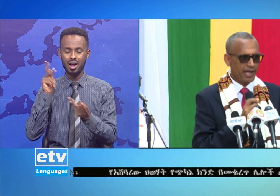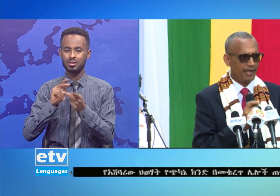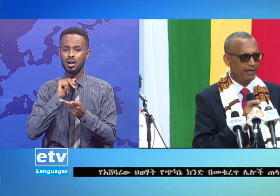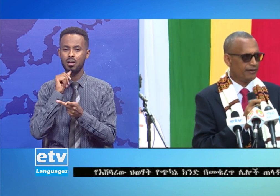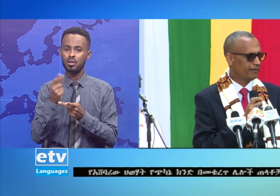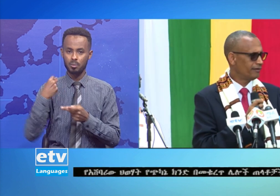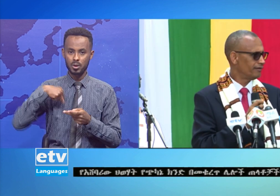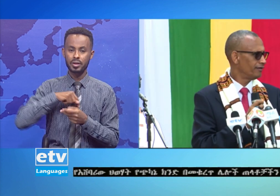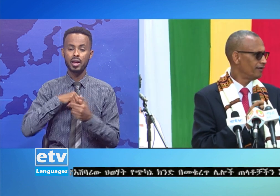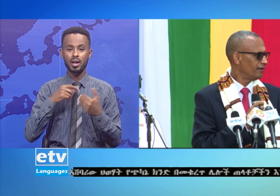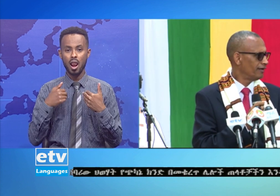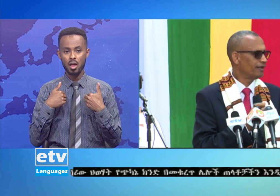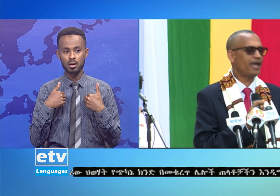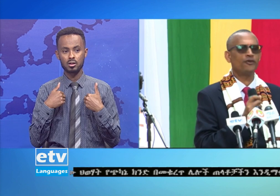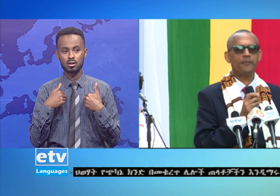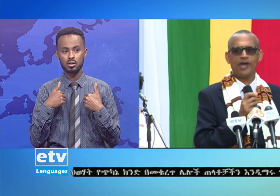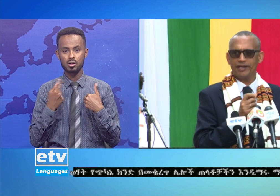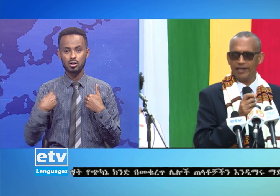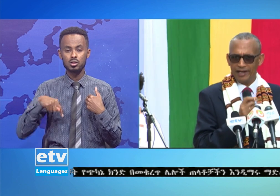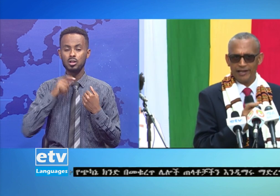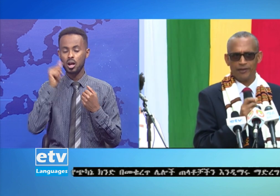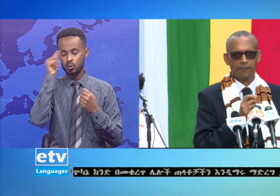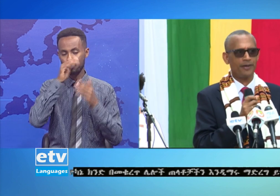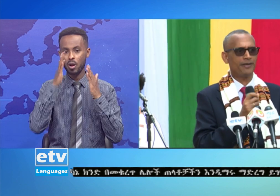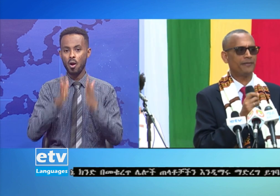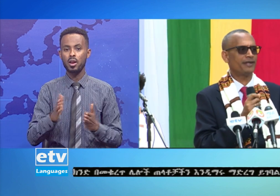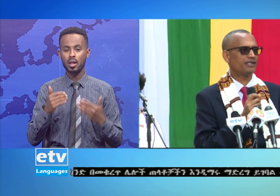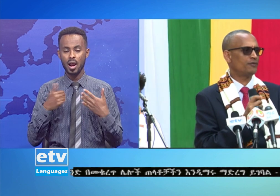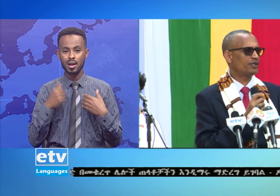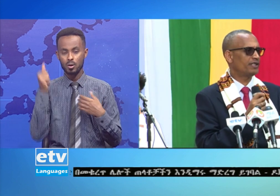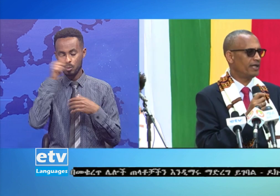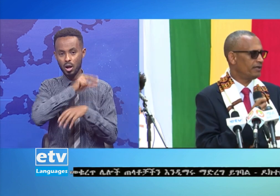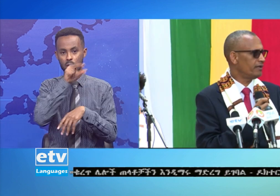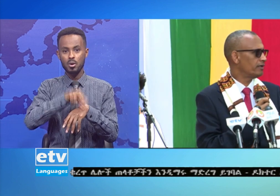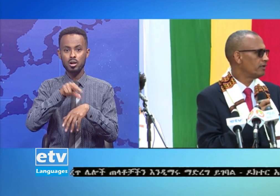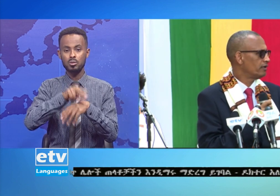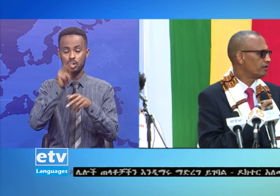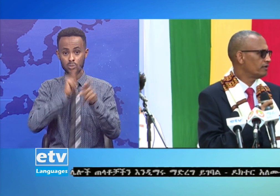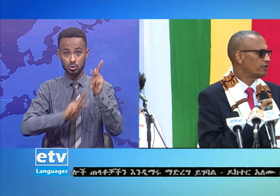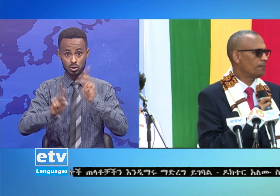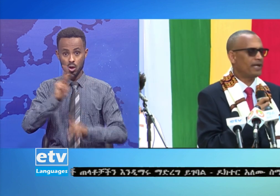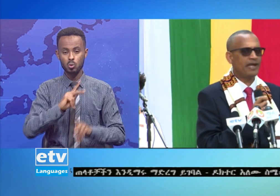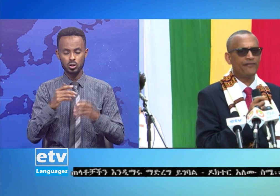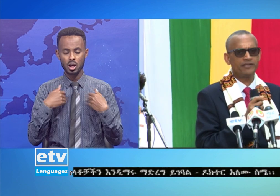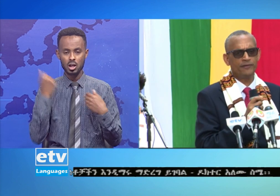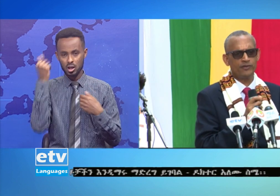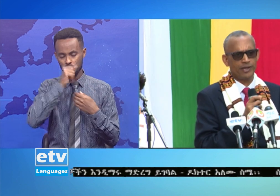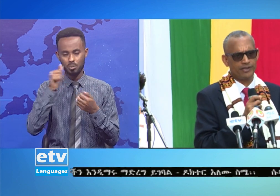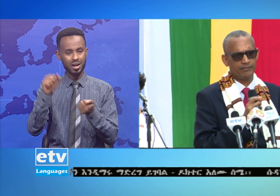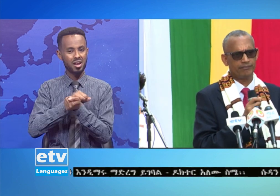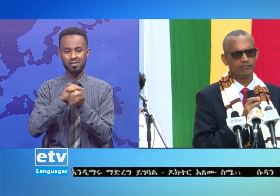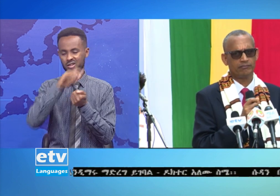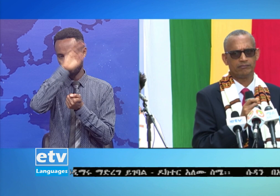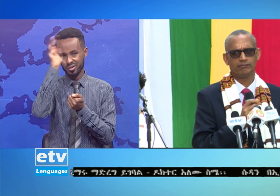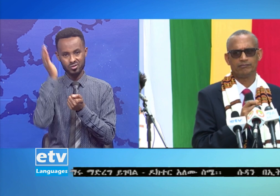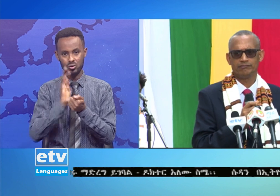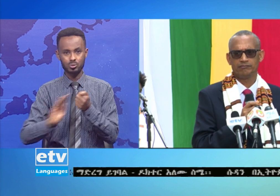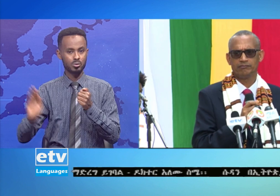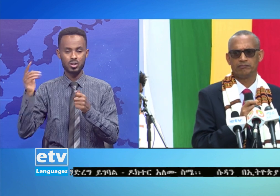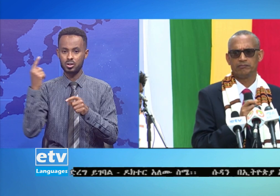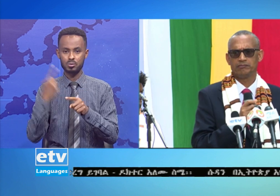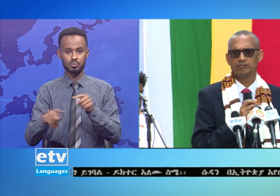አይሳካለትም። እኛ እያለን እኛ ኢትዮጵያውያን እያለን የኢትዮጵያ ብሔር ብሔረሰቦች እያለን ኢትዮጵያን ሊያፈርስ በፍጹም አይችልም።